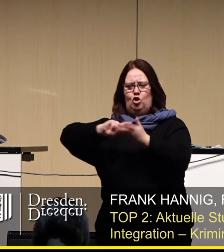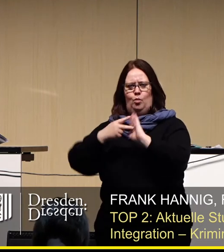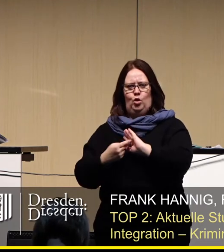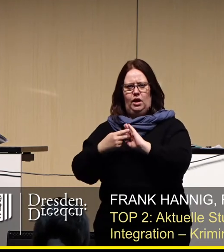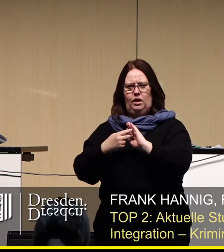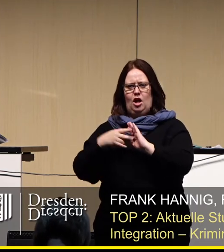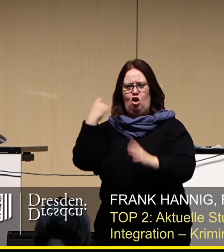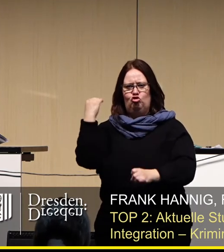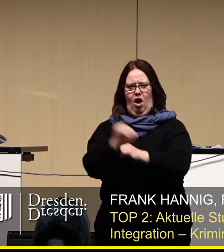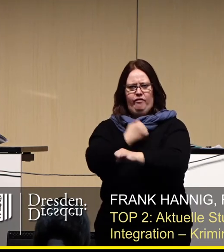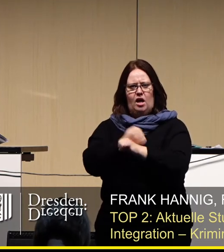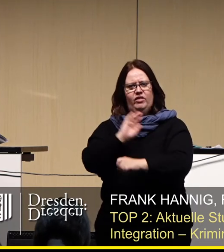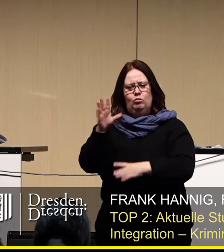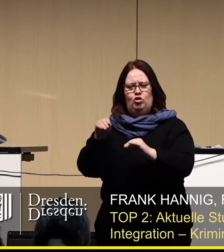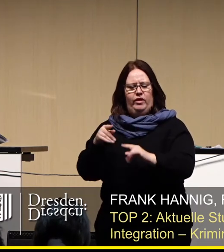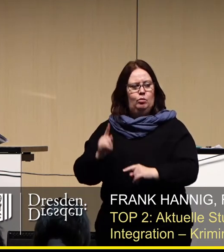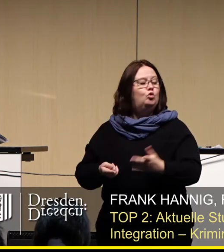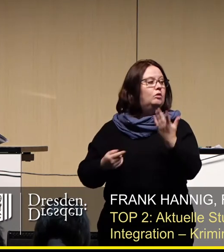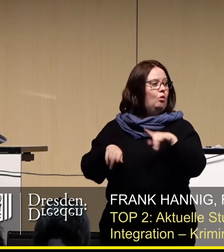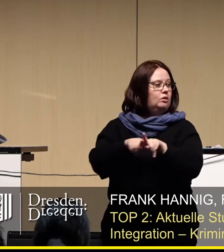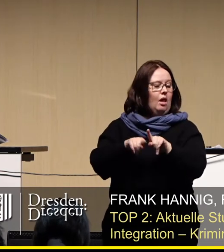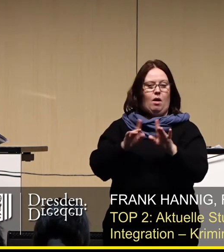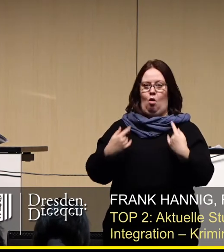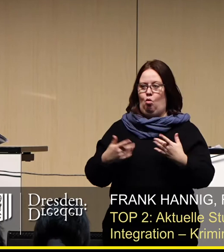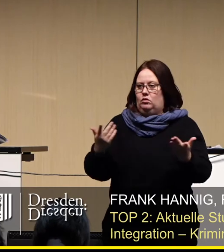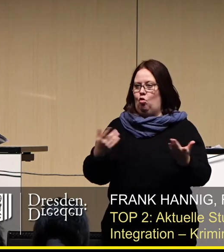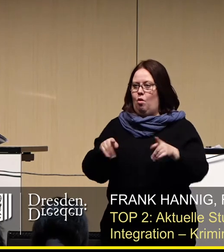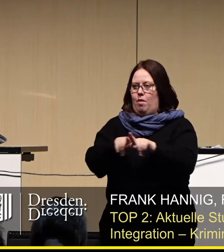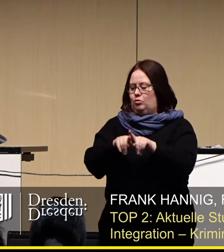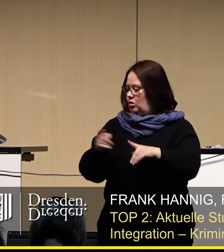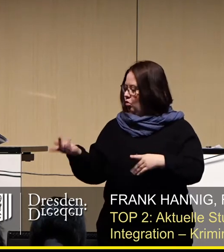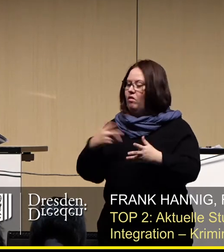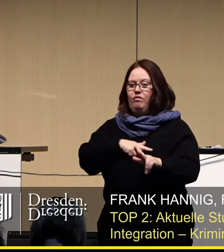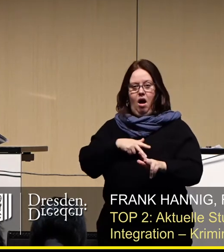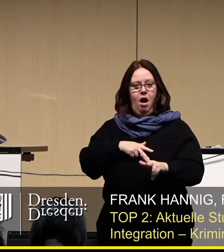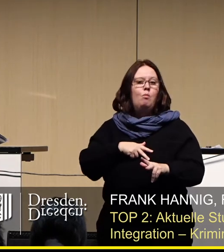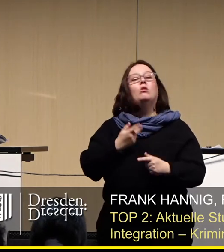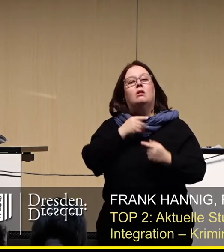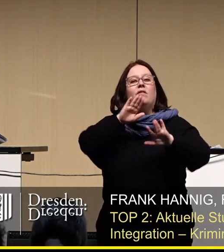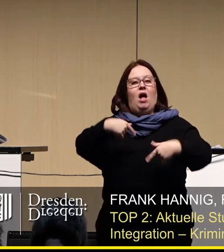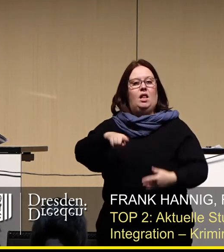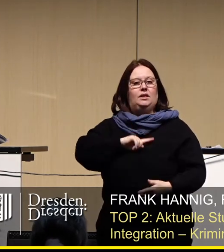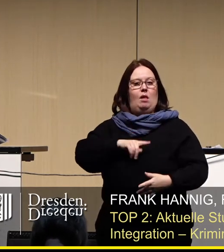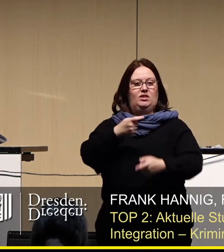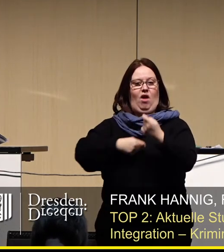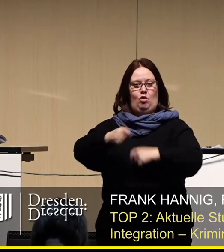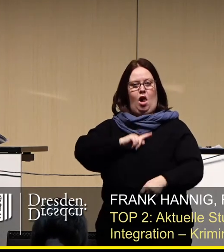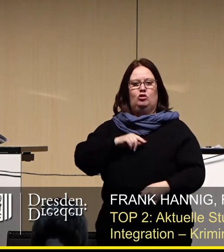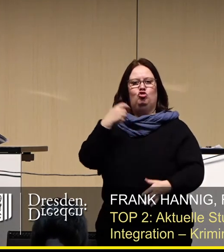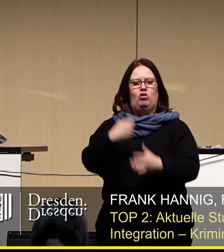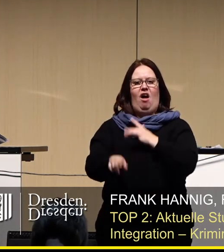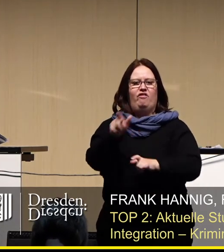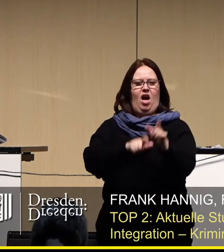politische Straftaten, mit denen wir uns beschäftigen müssen. Und das sieht ja hier genauso aus, als wäre es so gewesen. Tatsächlich ist es ein Fall, den ich selbst verhandelt habe als